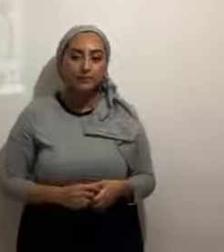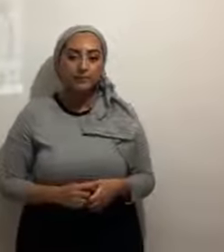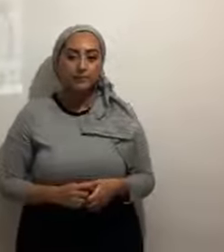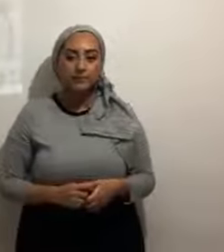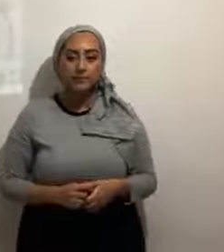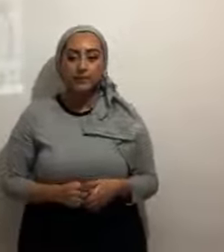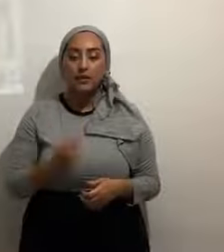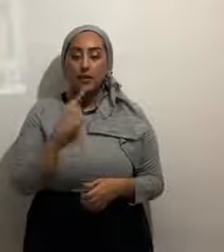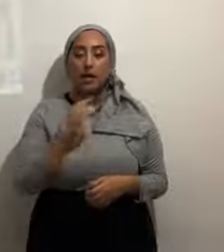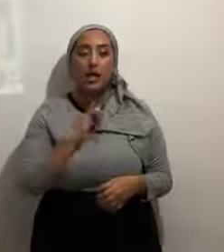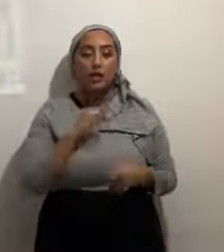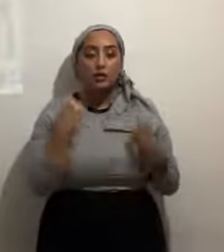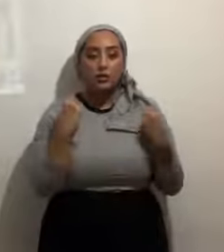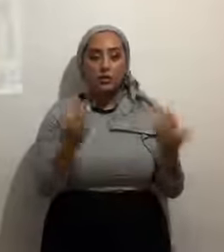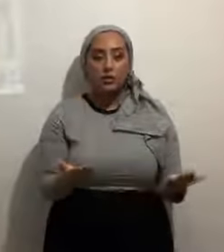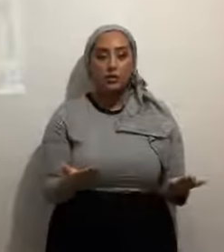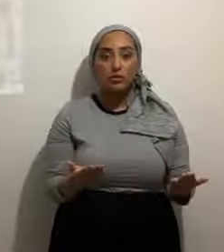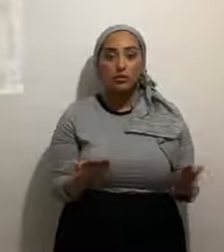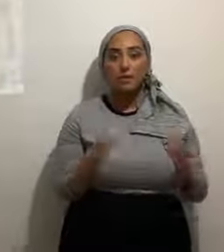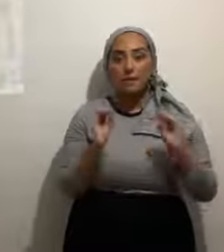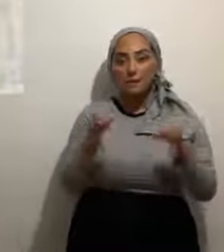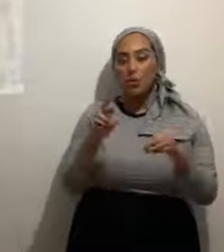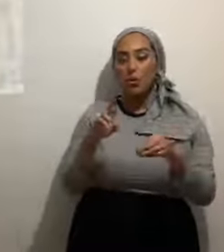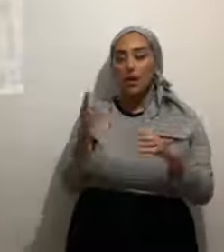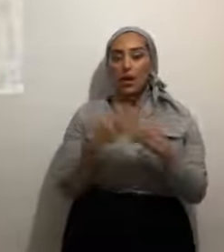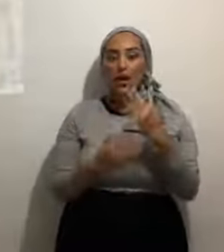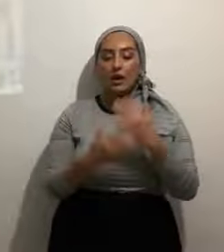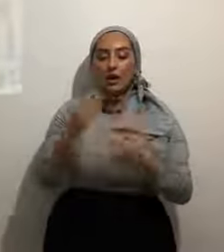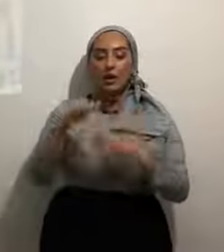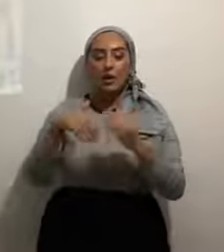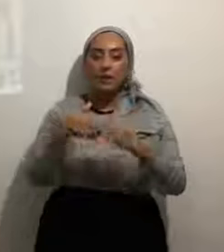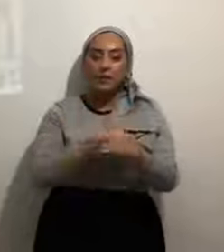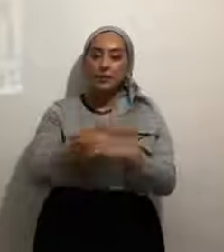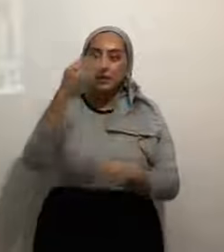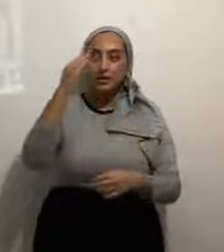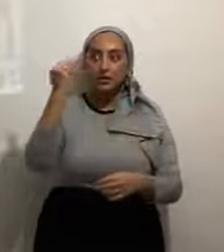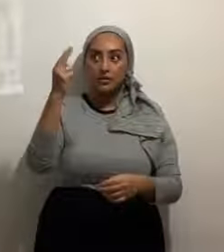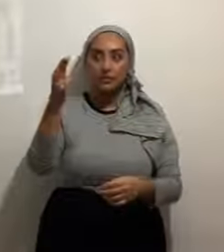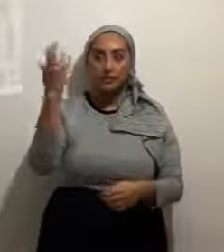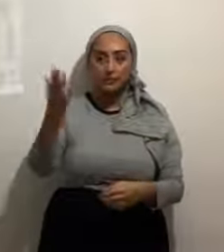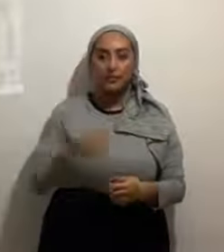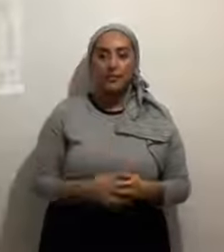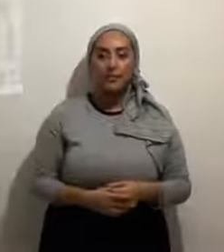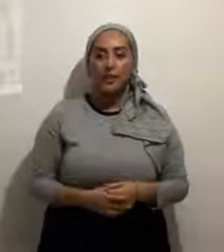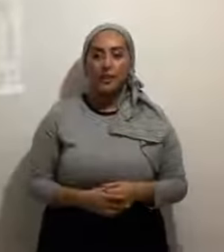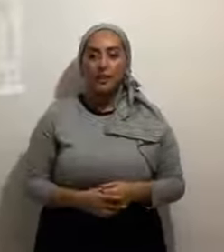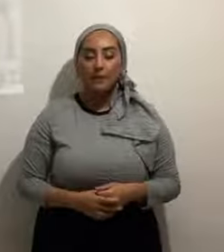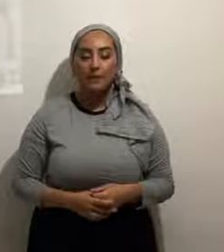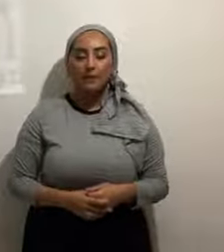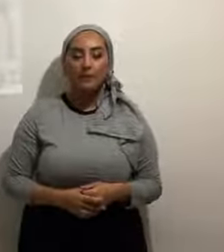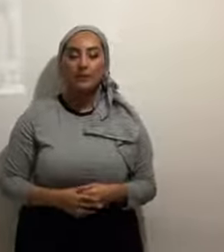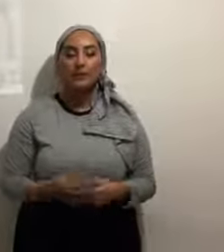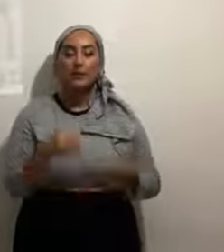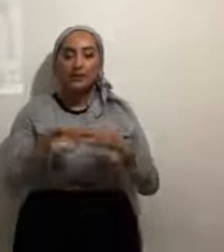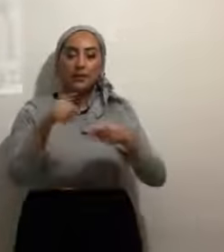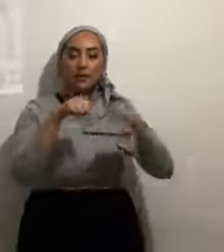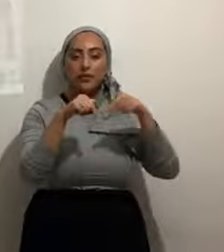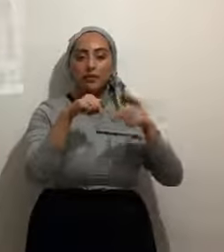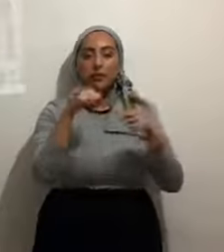hago, ponga la diestra del Todopoderoso. Ahora, miren, vamos a volver a leer porque este texto no se ha